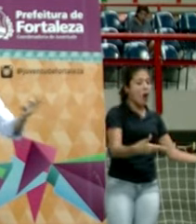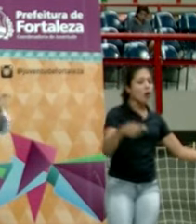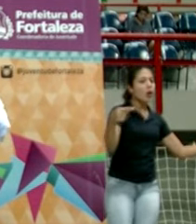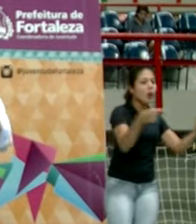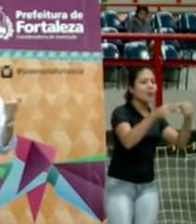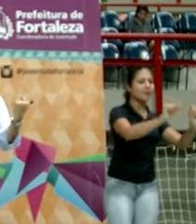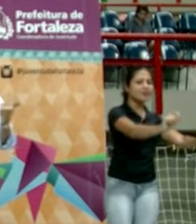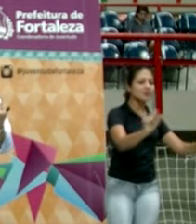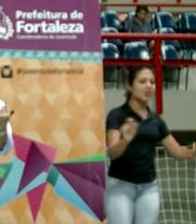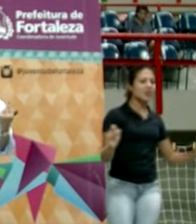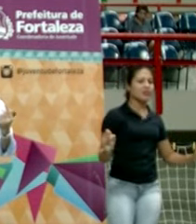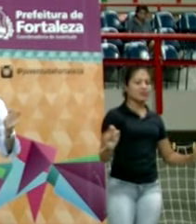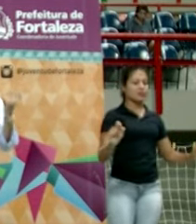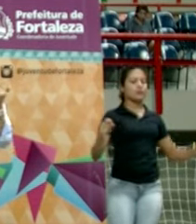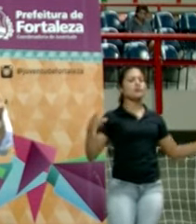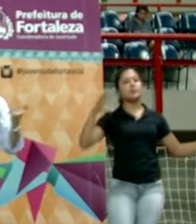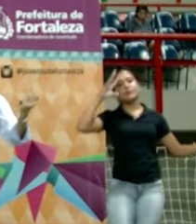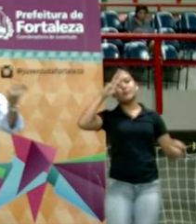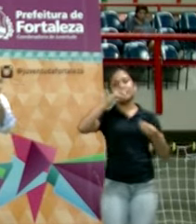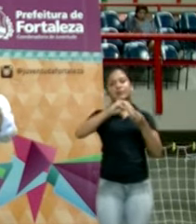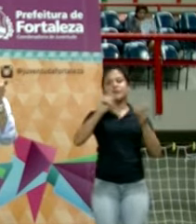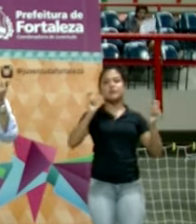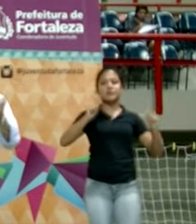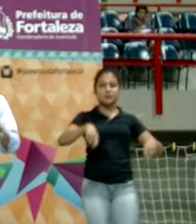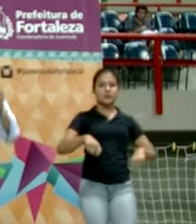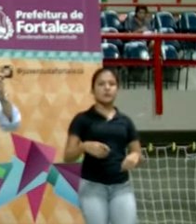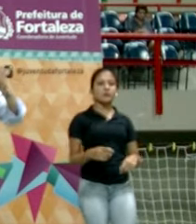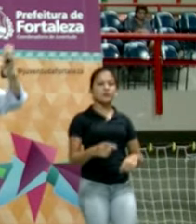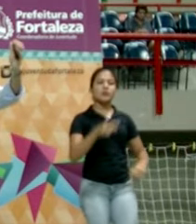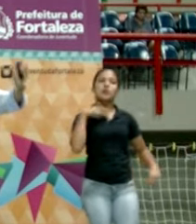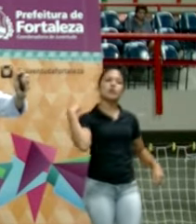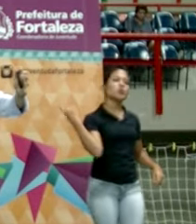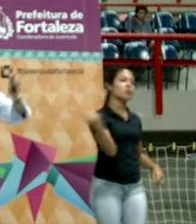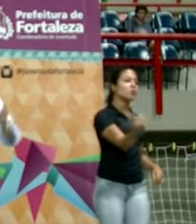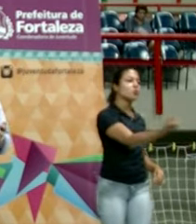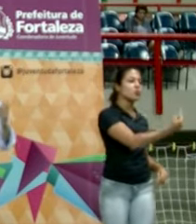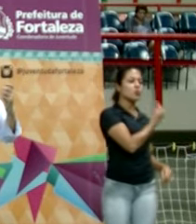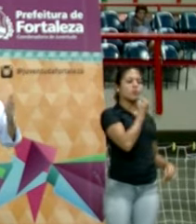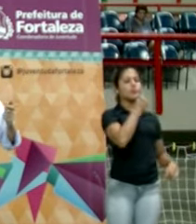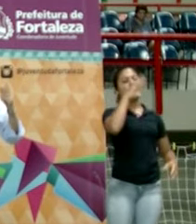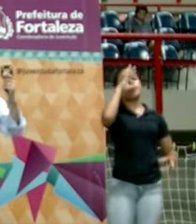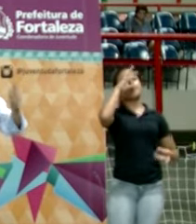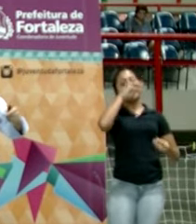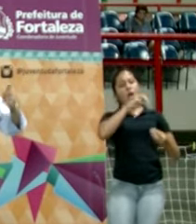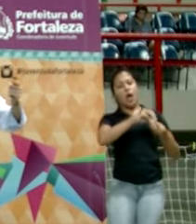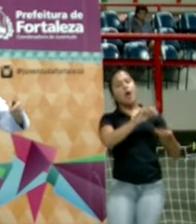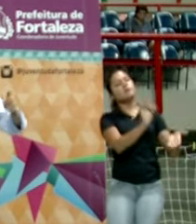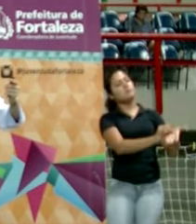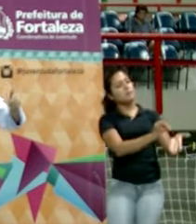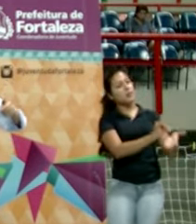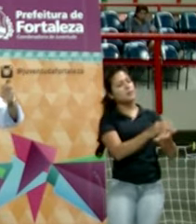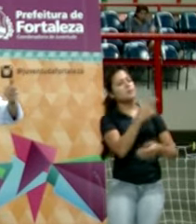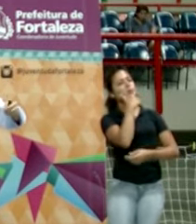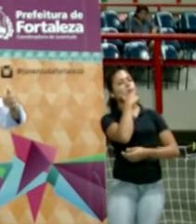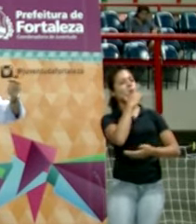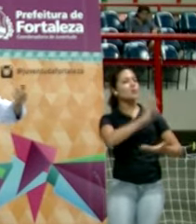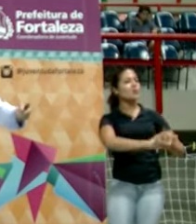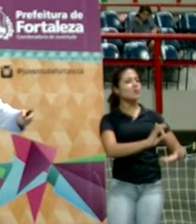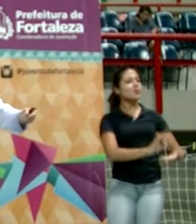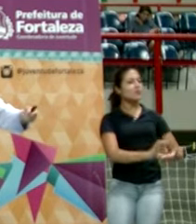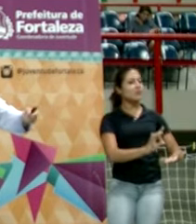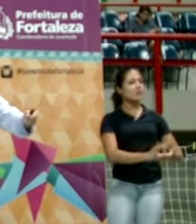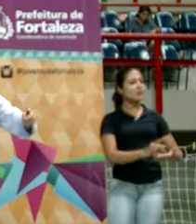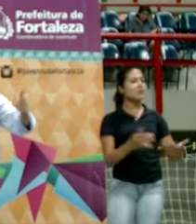como é uma convenção, todos se convencionam que aquilo é verdade, então aquela verdade passa a